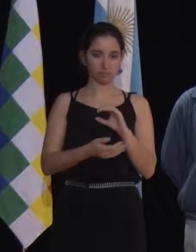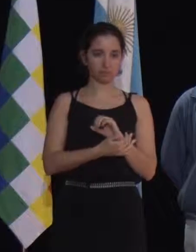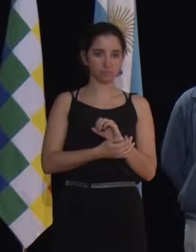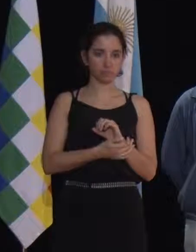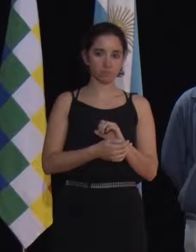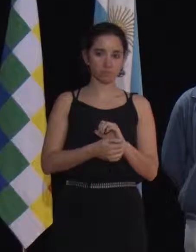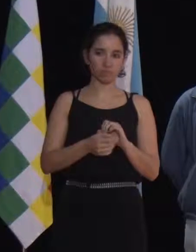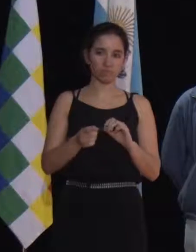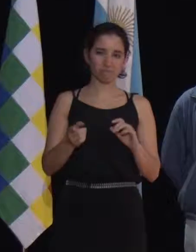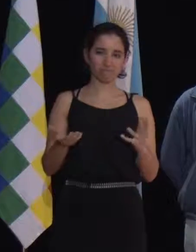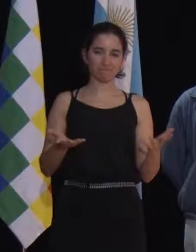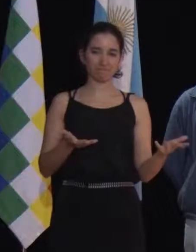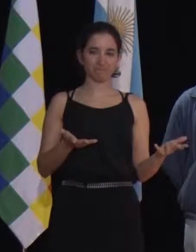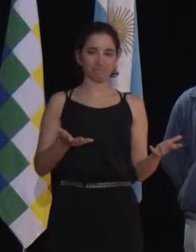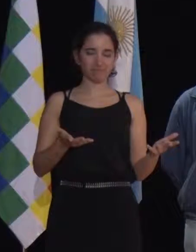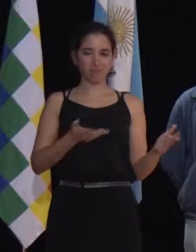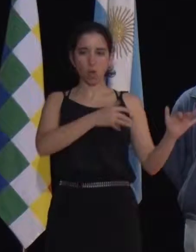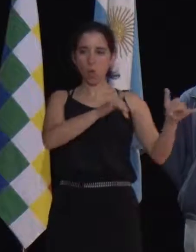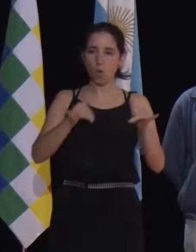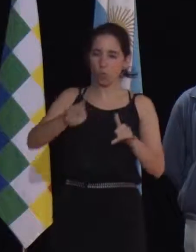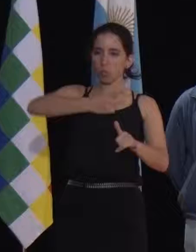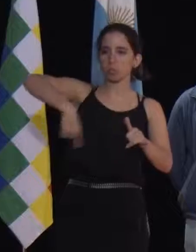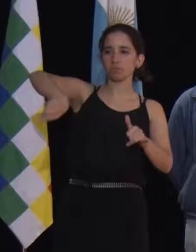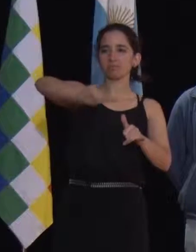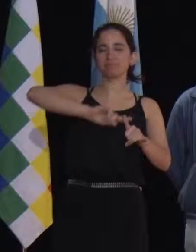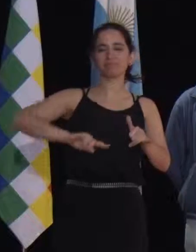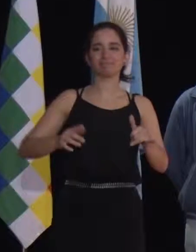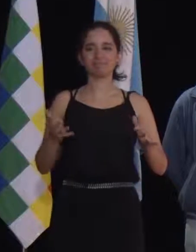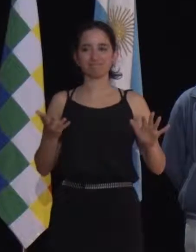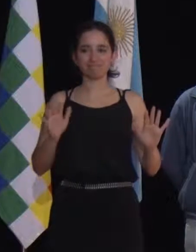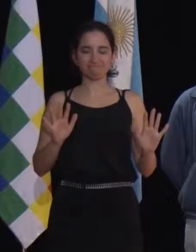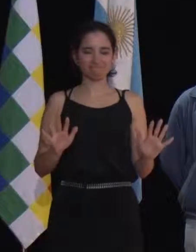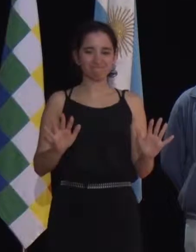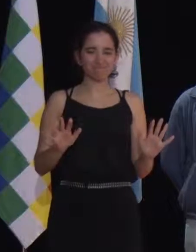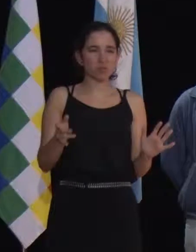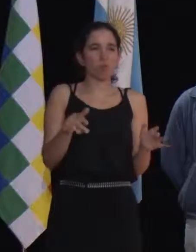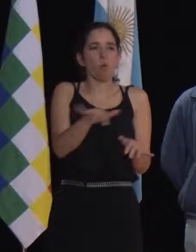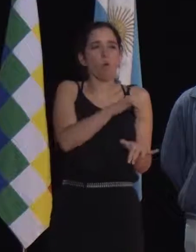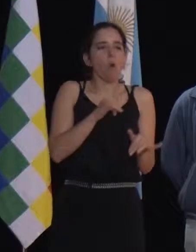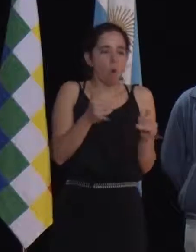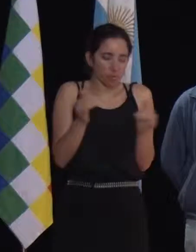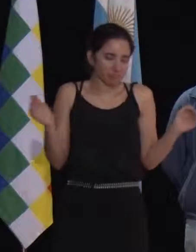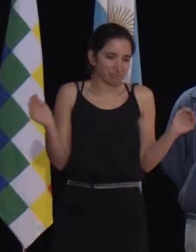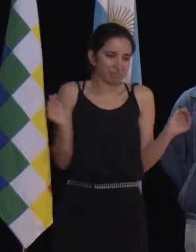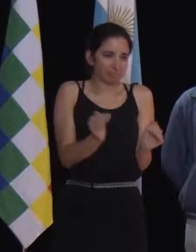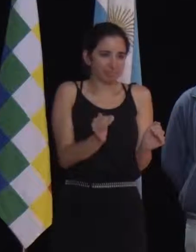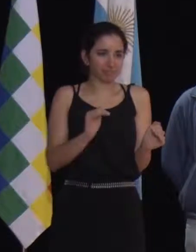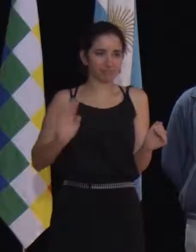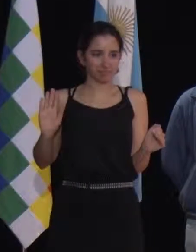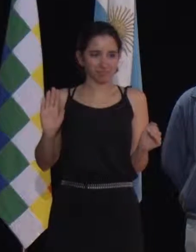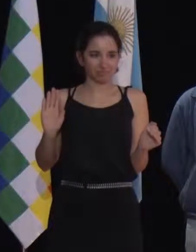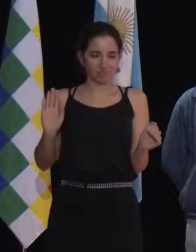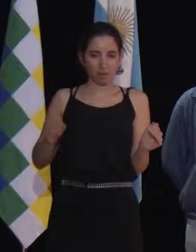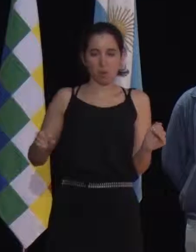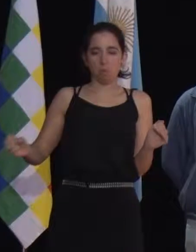y no tenemos hacerlas los jóvenes en el pueblo tampoco tienen tienen mucha visibilidad digamos no hay formas de